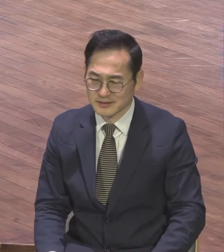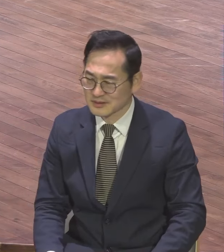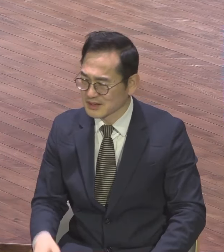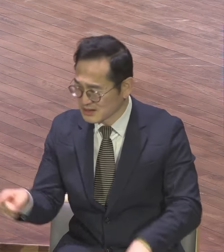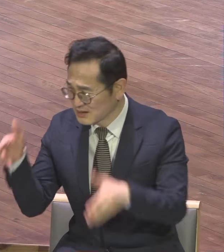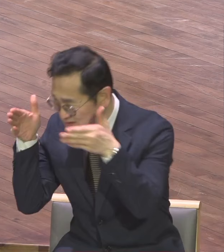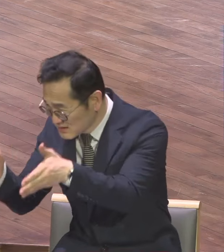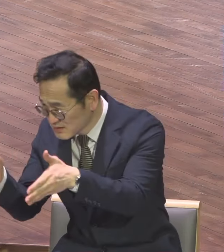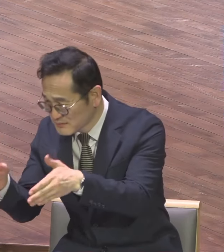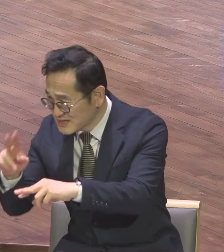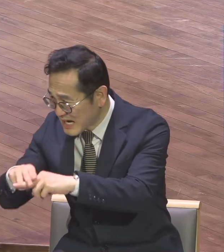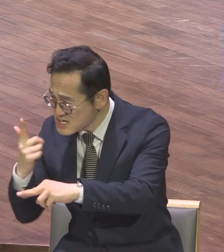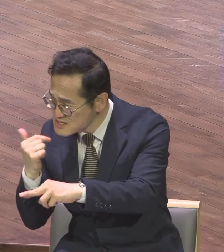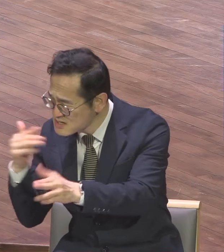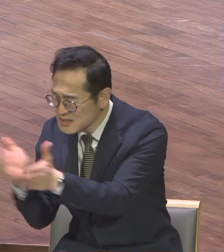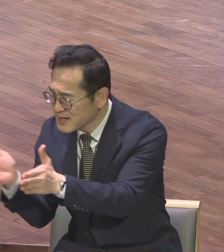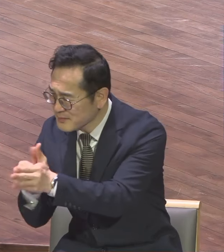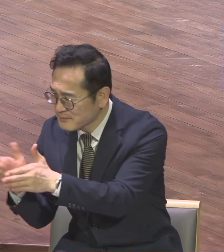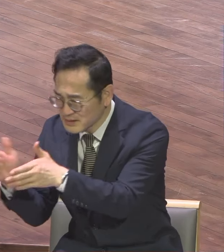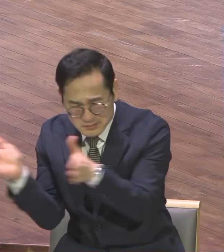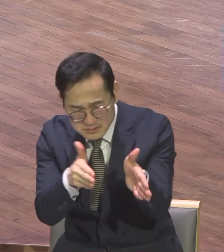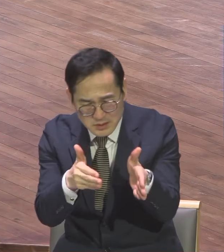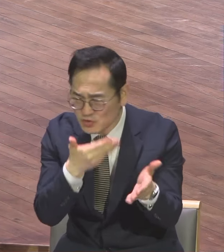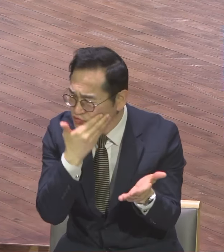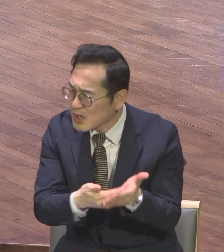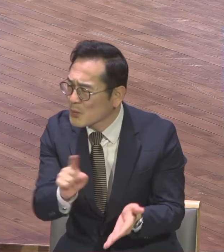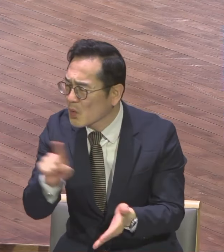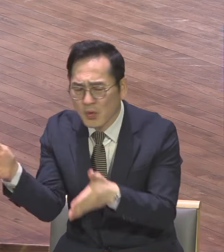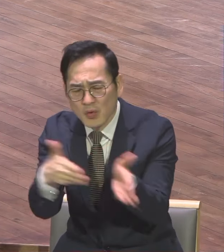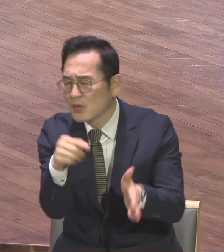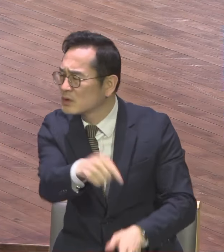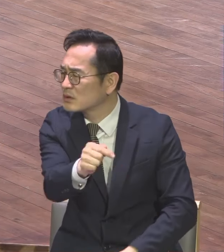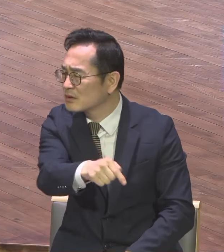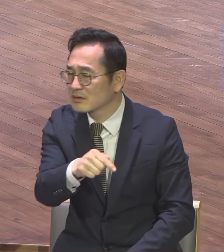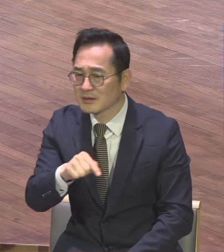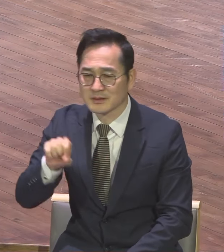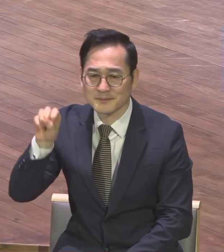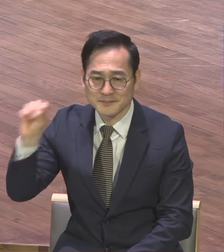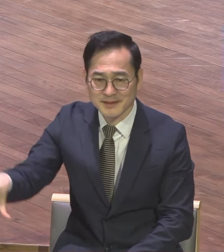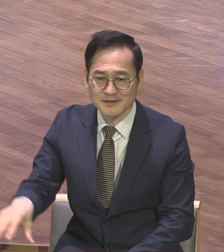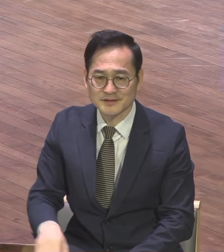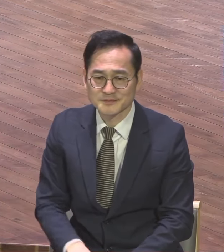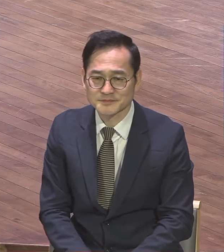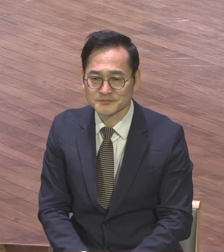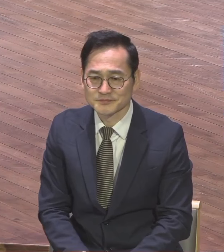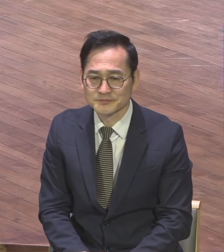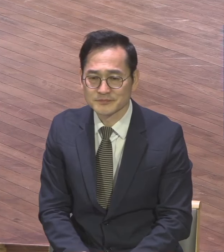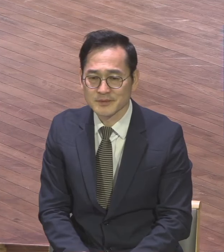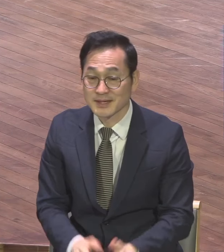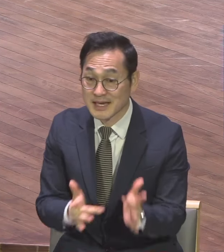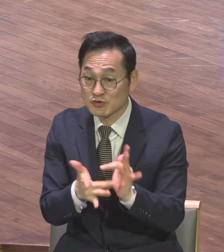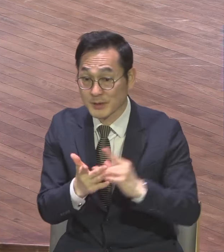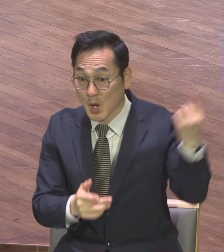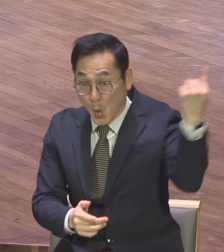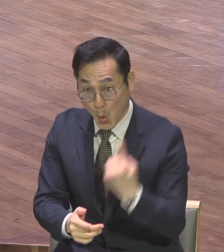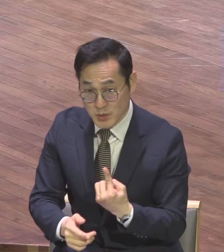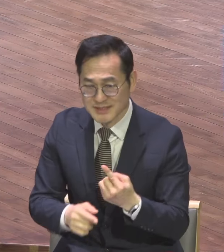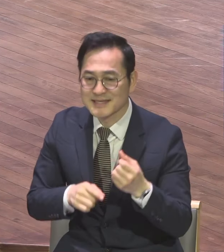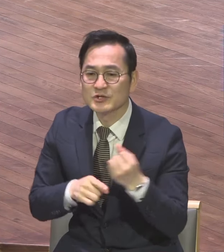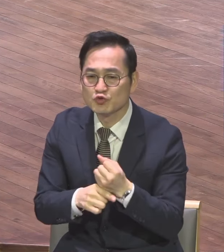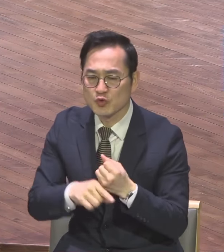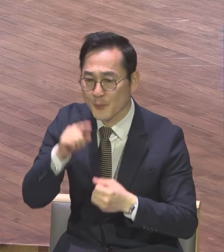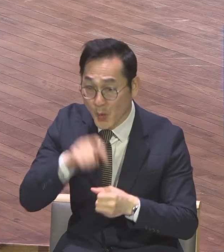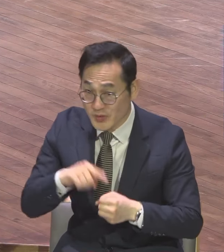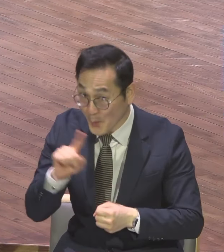붙잡아라. 그 메시지였어요. 그것이 예수님께서 이 땅에 오신 이유임을